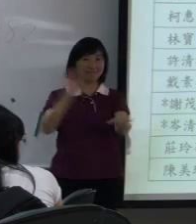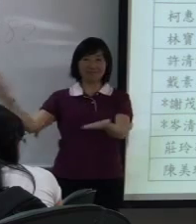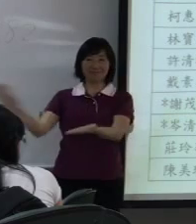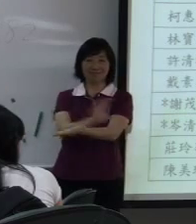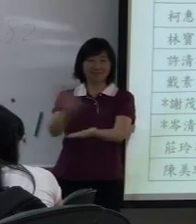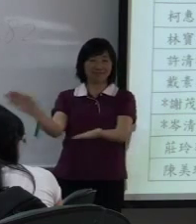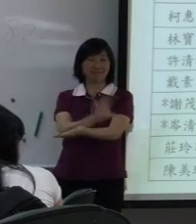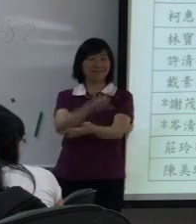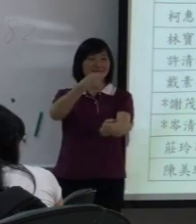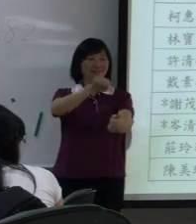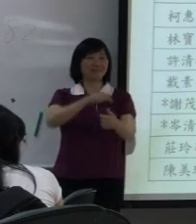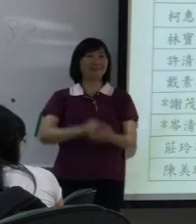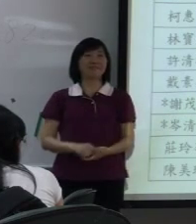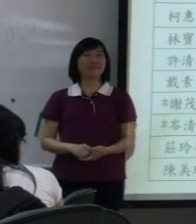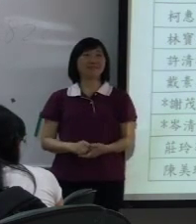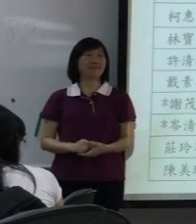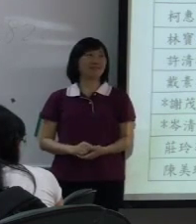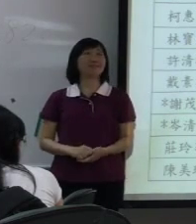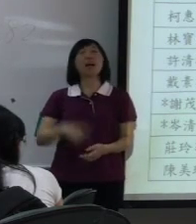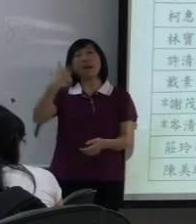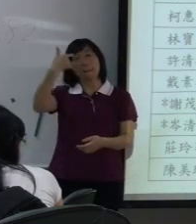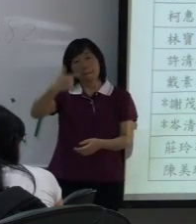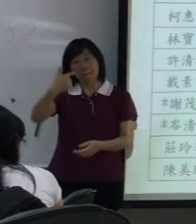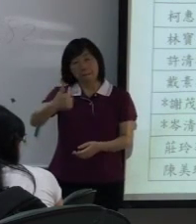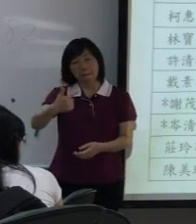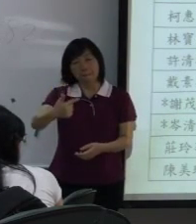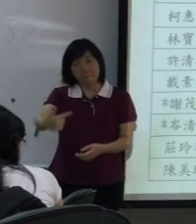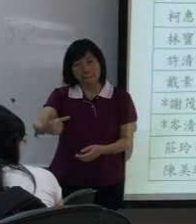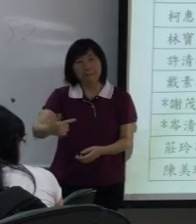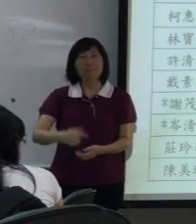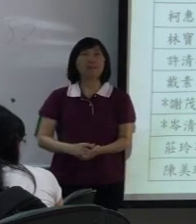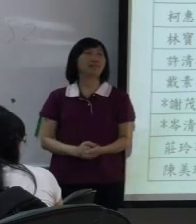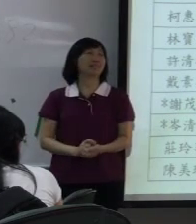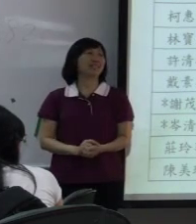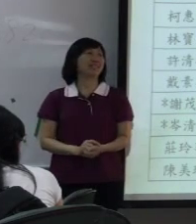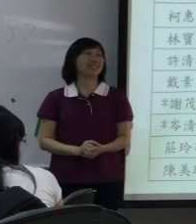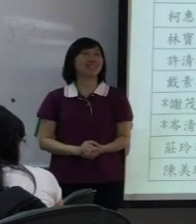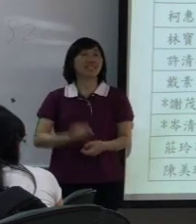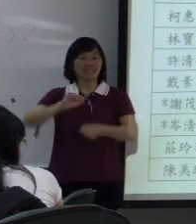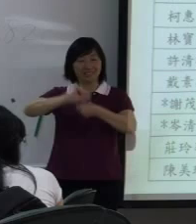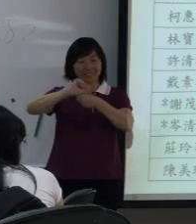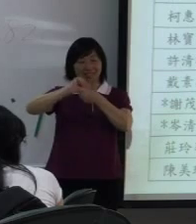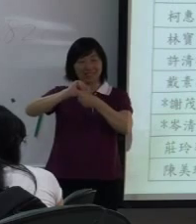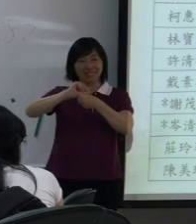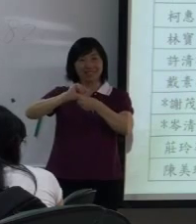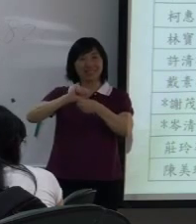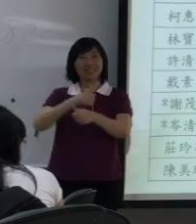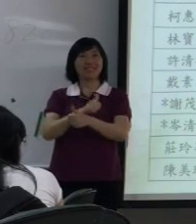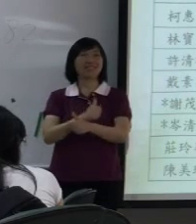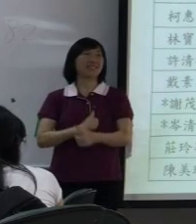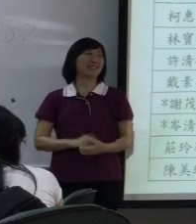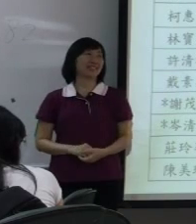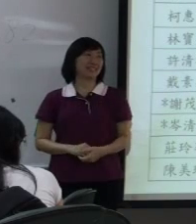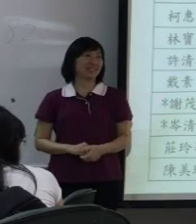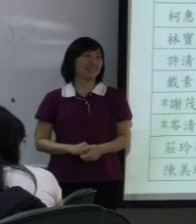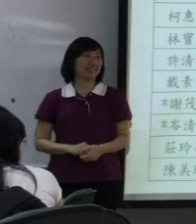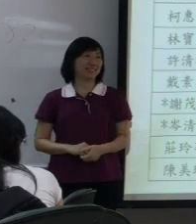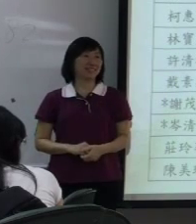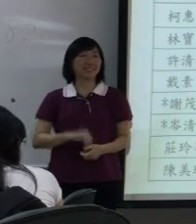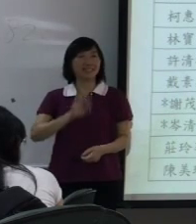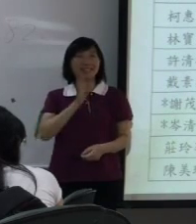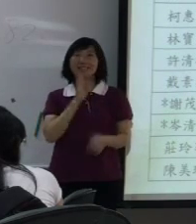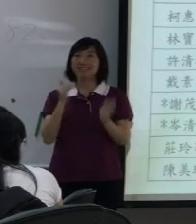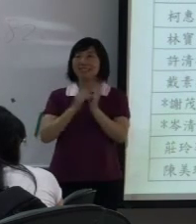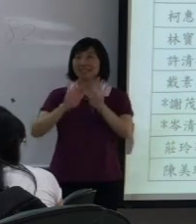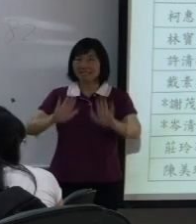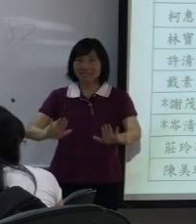一课，就这样子慢慢慢慢慢慢累积下来，哦。但是一直